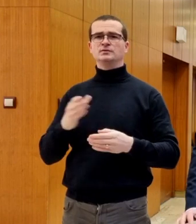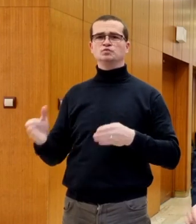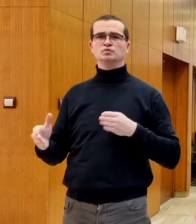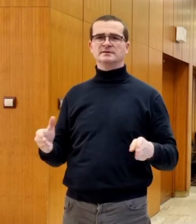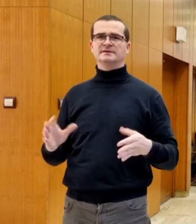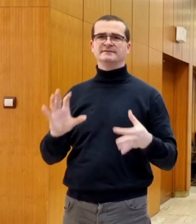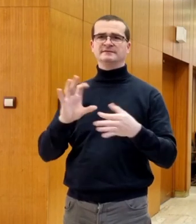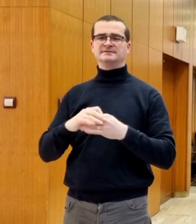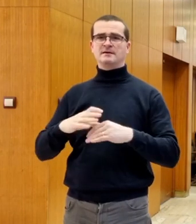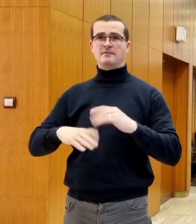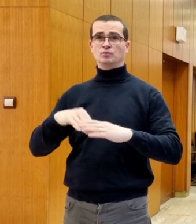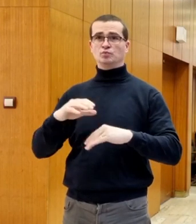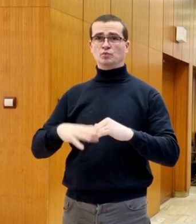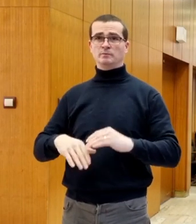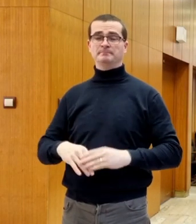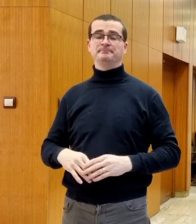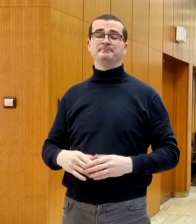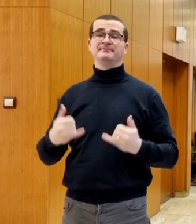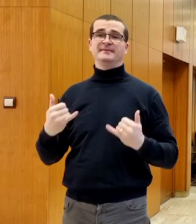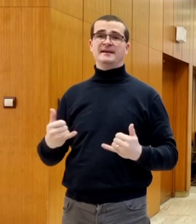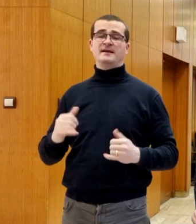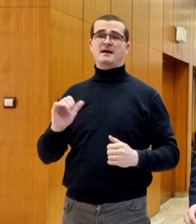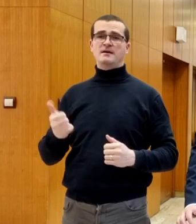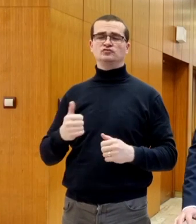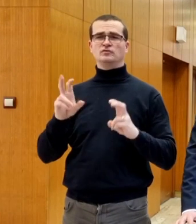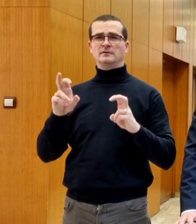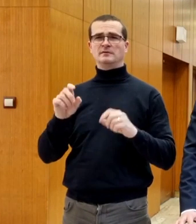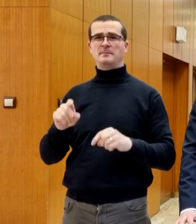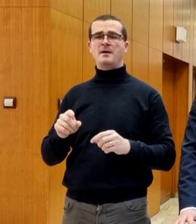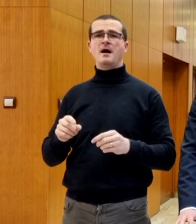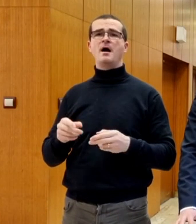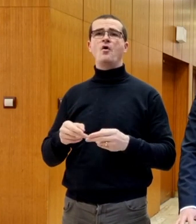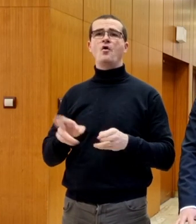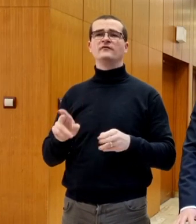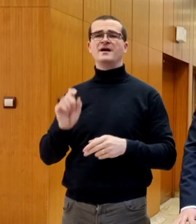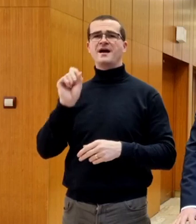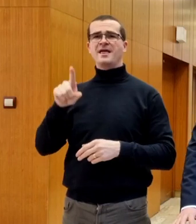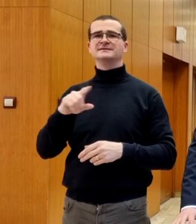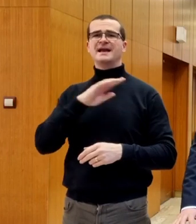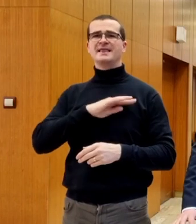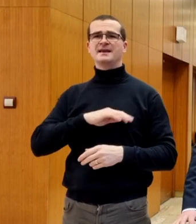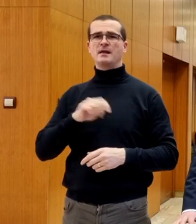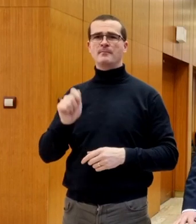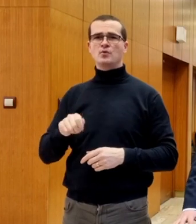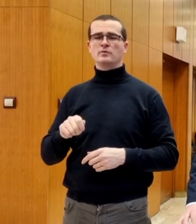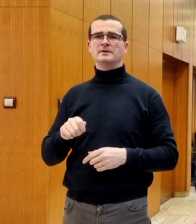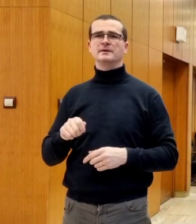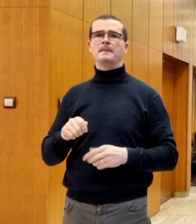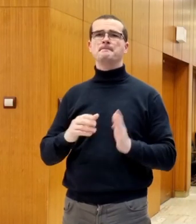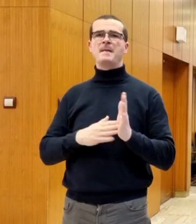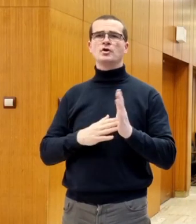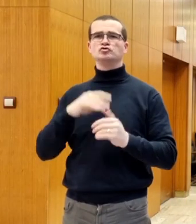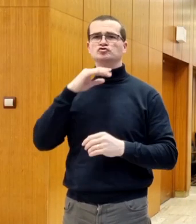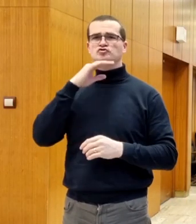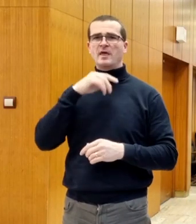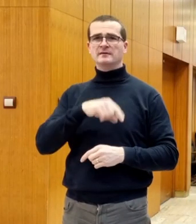vzťahy budujú. Ak dovolíte, vyjadril by som sa ešte aj k otvorenému listu pána generálneho prokurátora Maroša Žilinku.